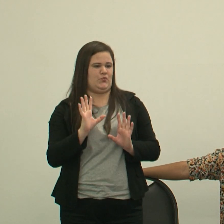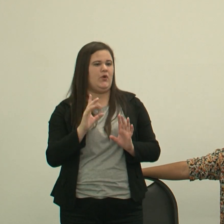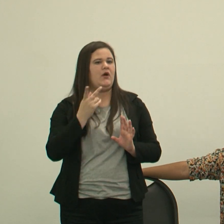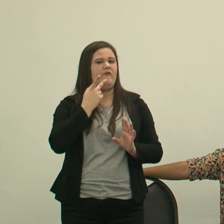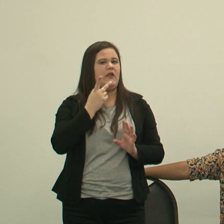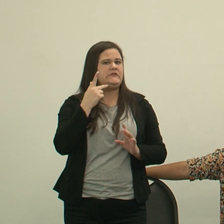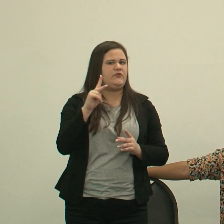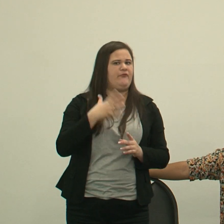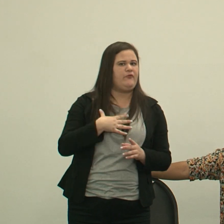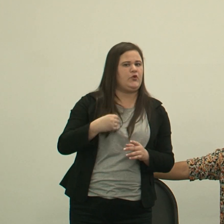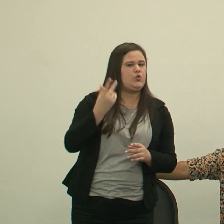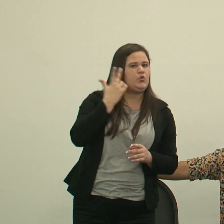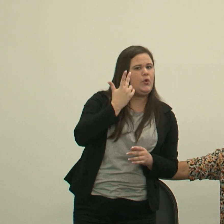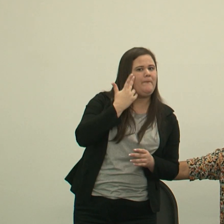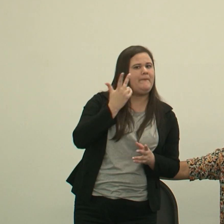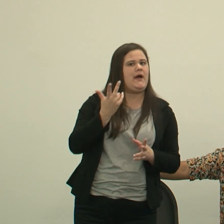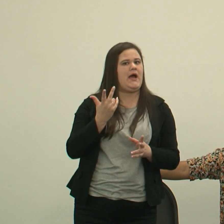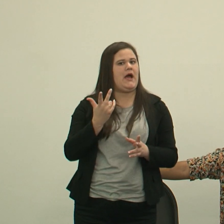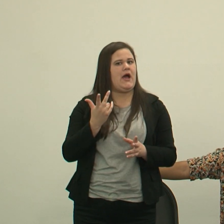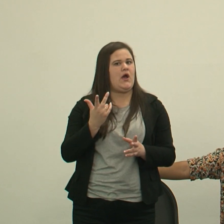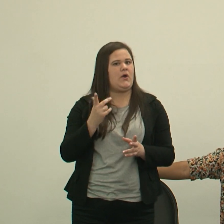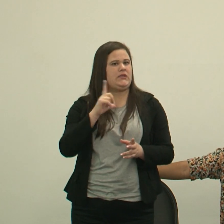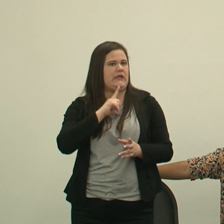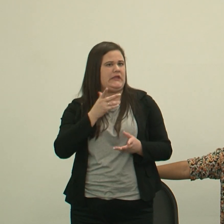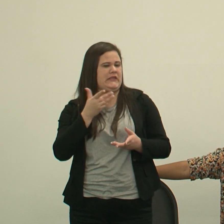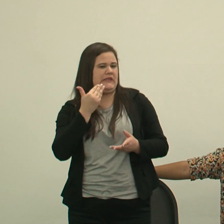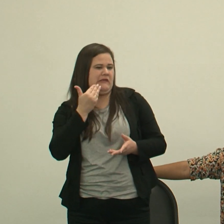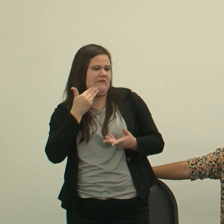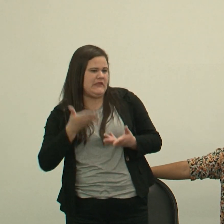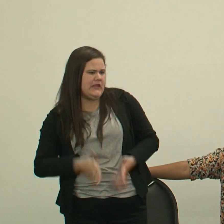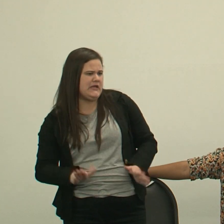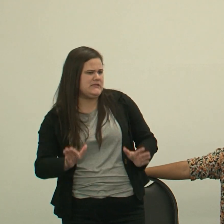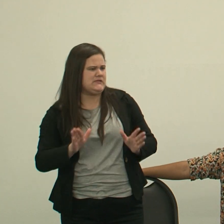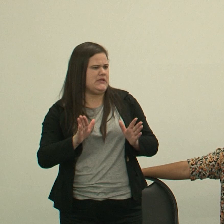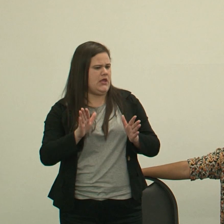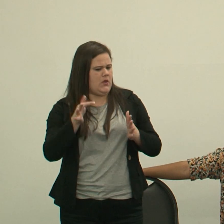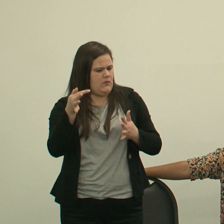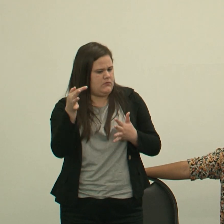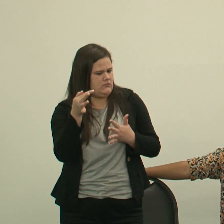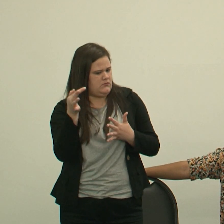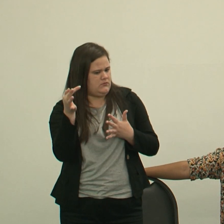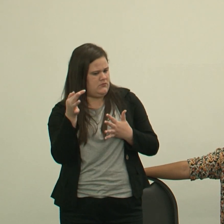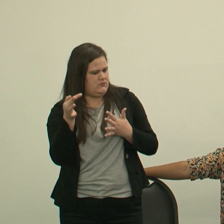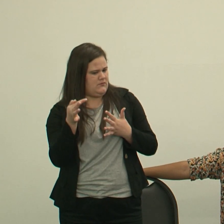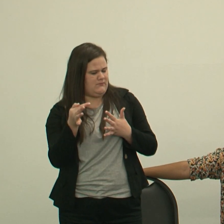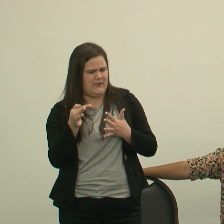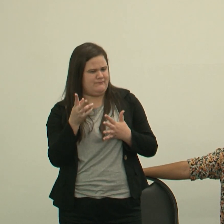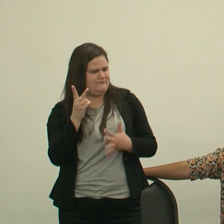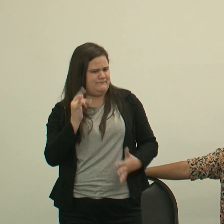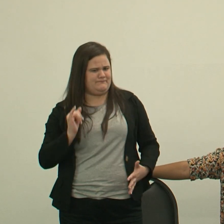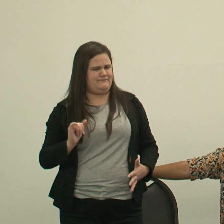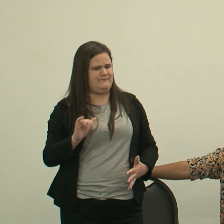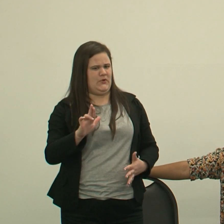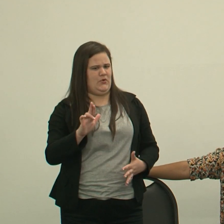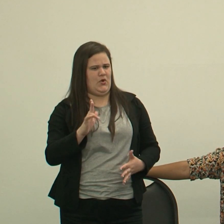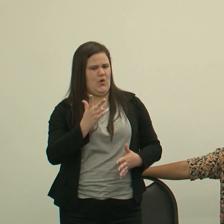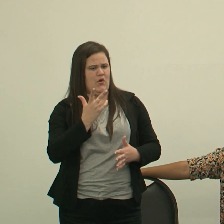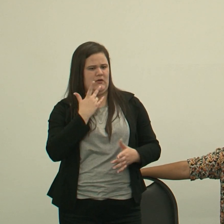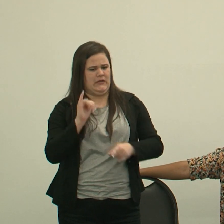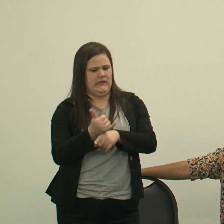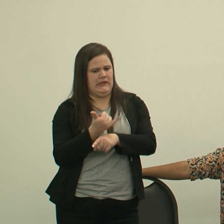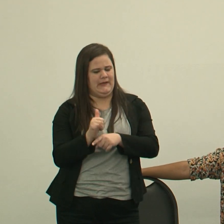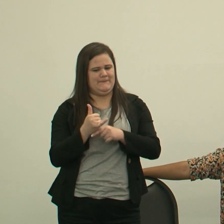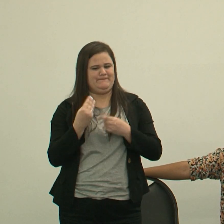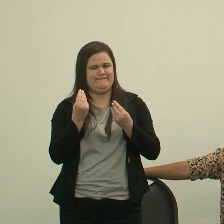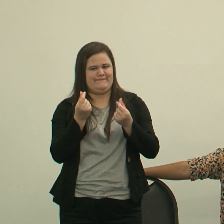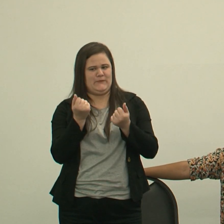filho é normal, tipo, ele tem uns defeitos de nascimento, aí ela vai tentando melhorar e só piora, né? Ela vai tentando melhorar, né, a